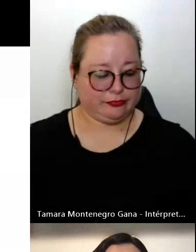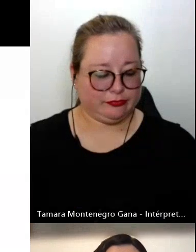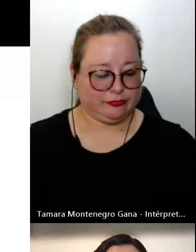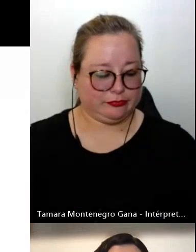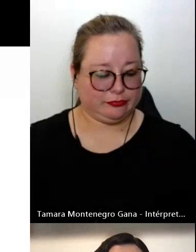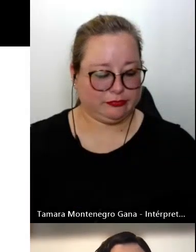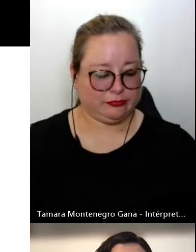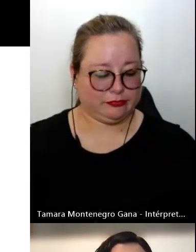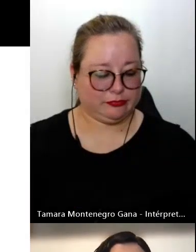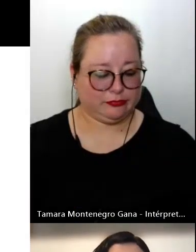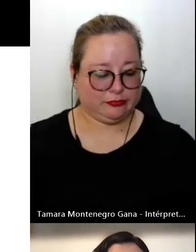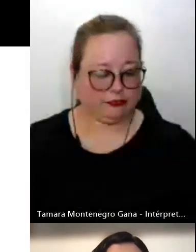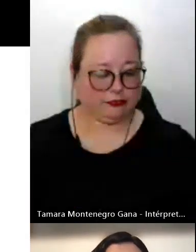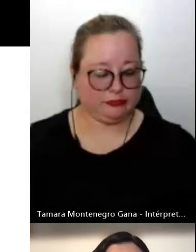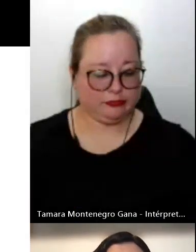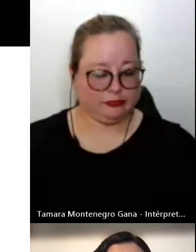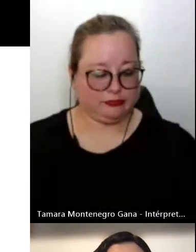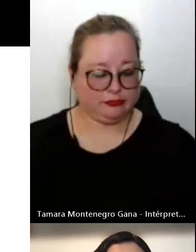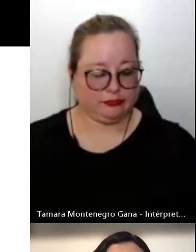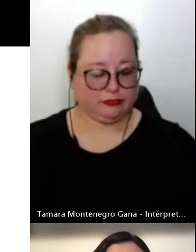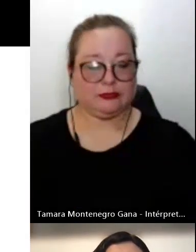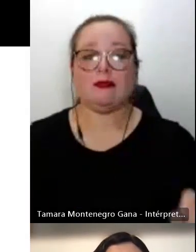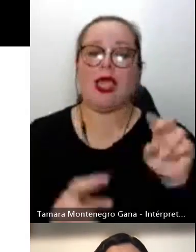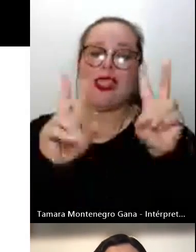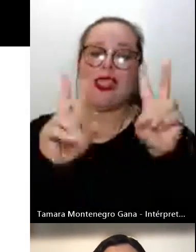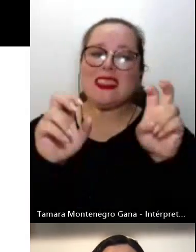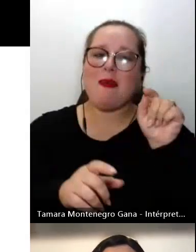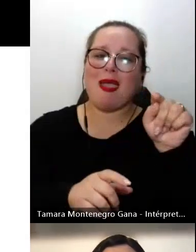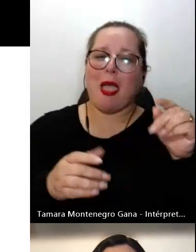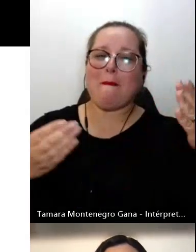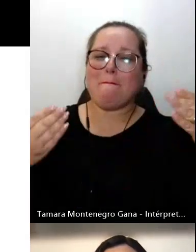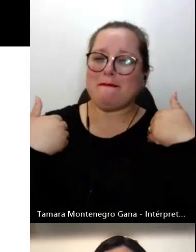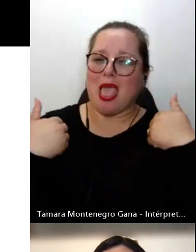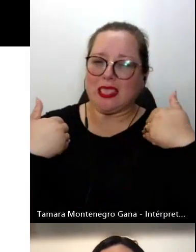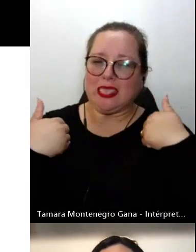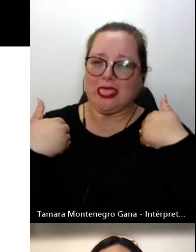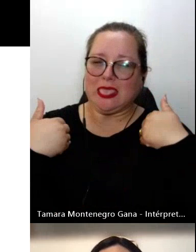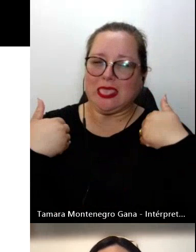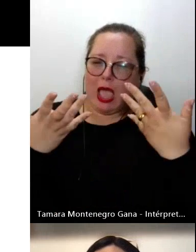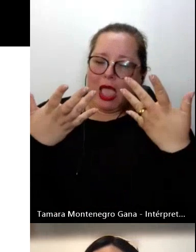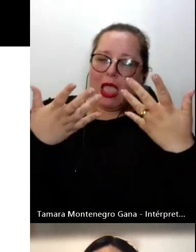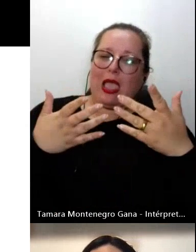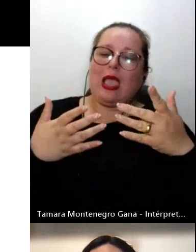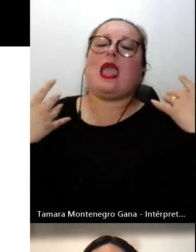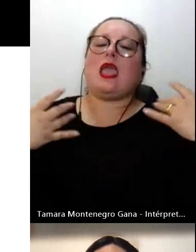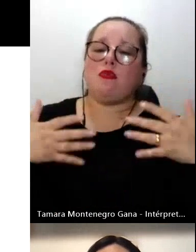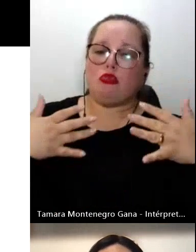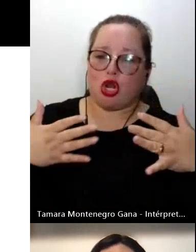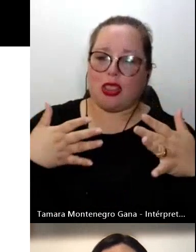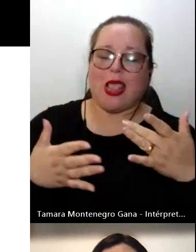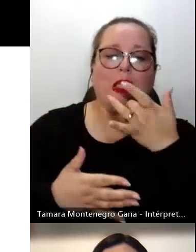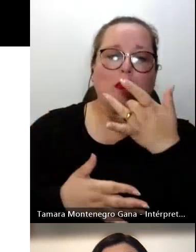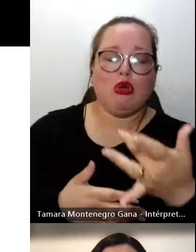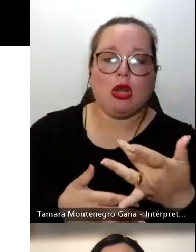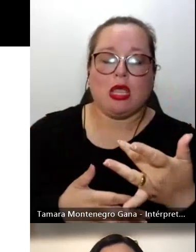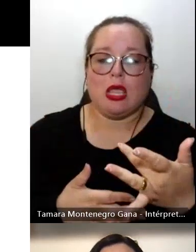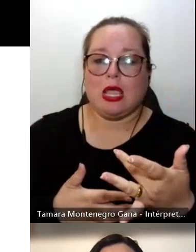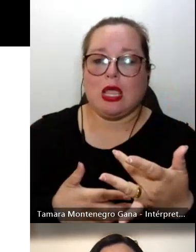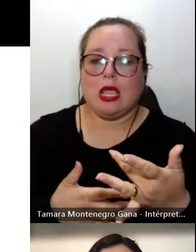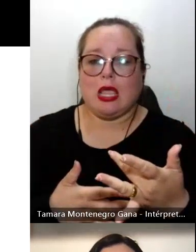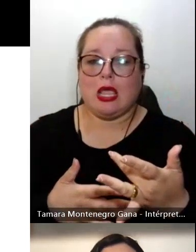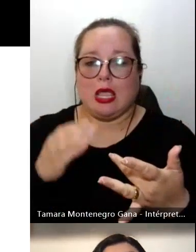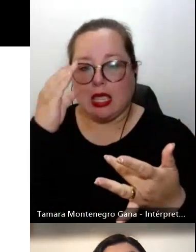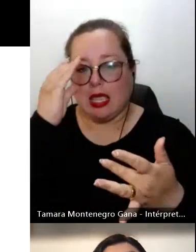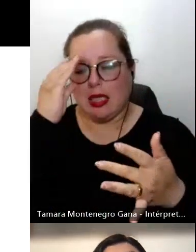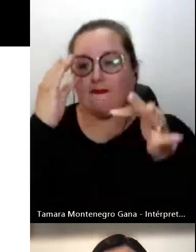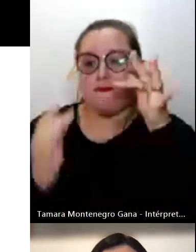Este punto también de las prácticas es central y es algo en lo cual se detuvieron Francisca y